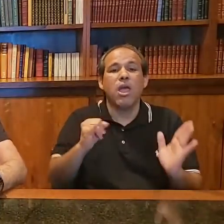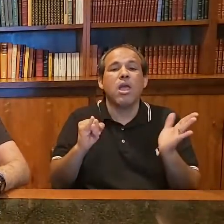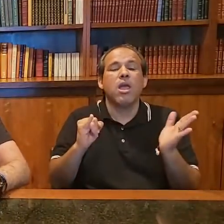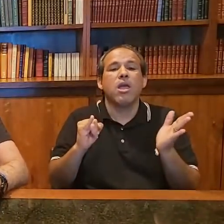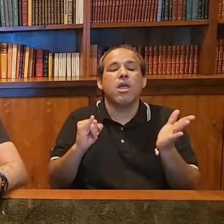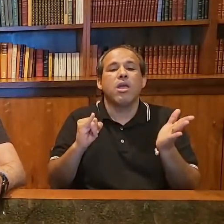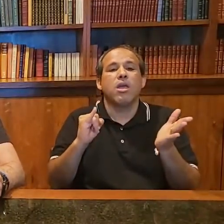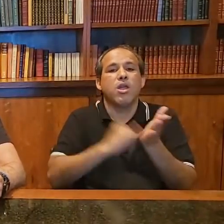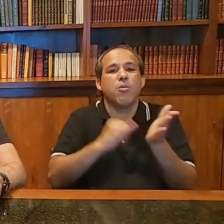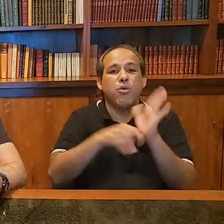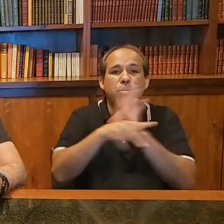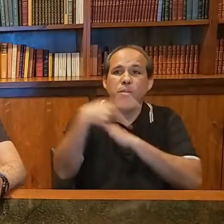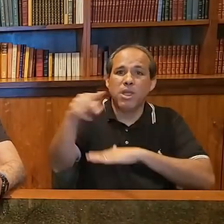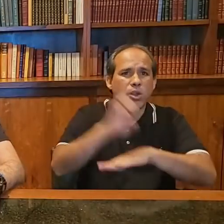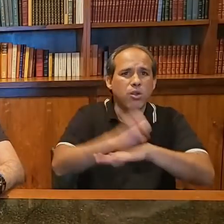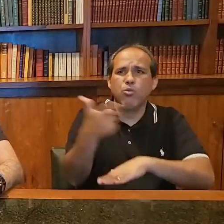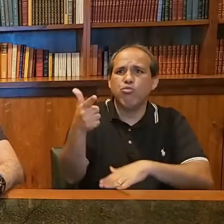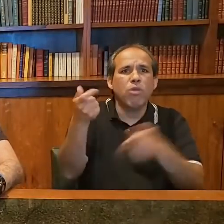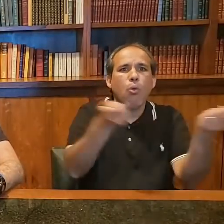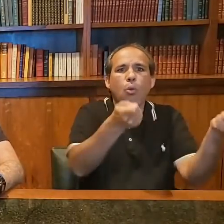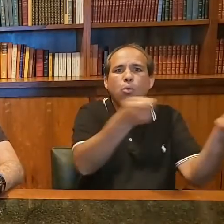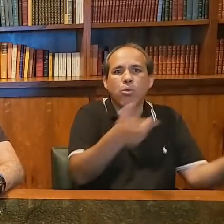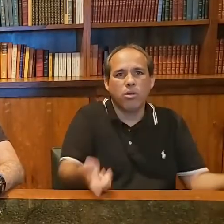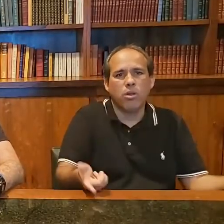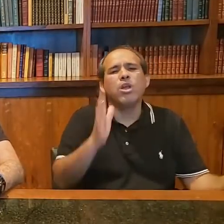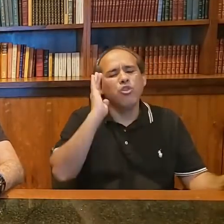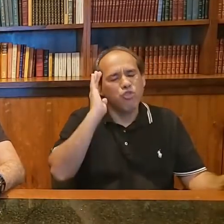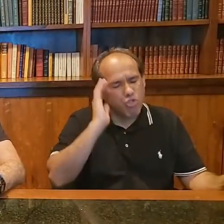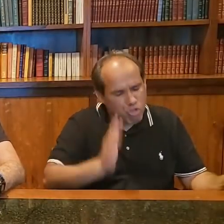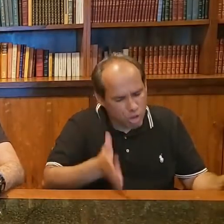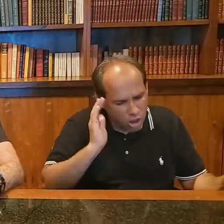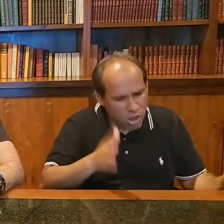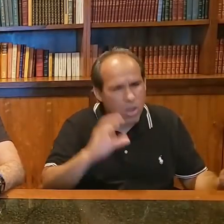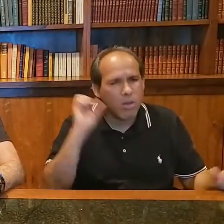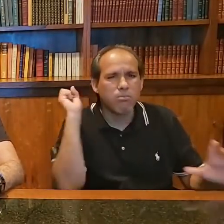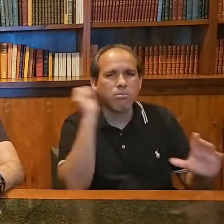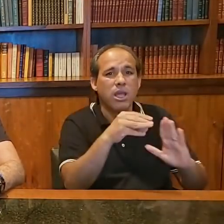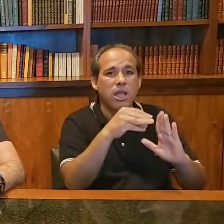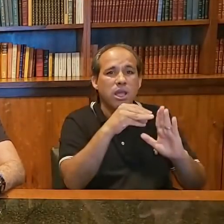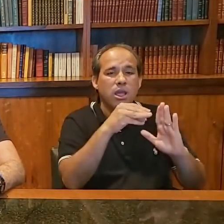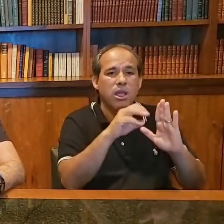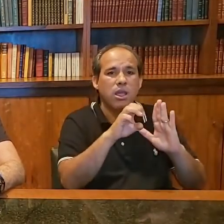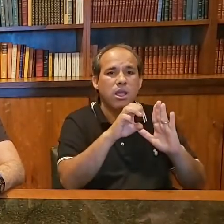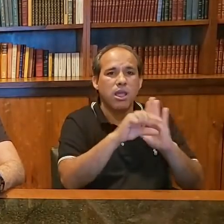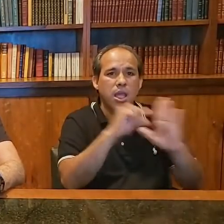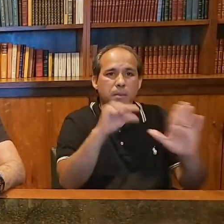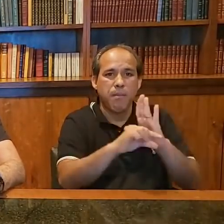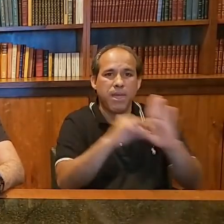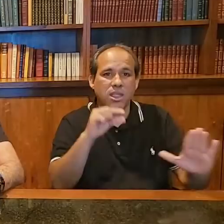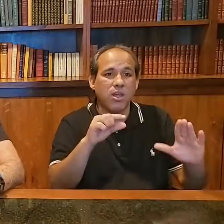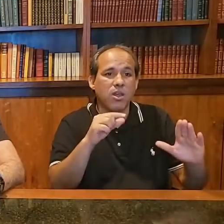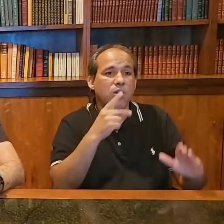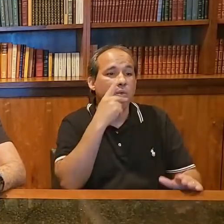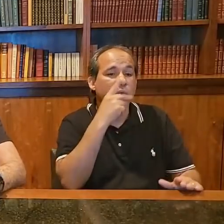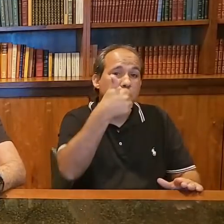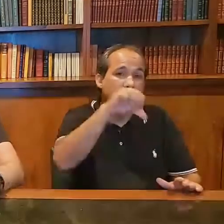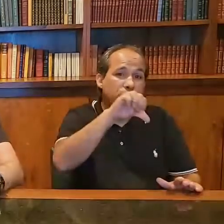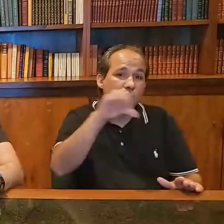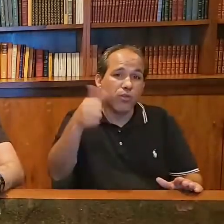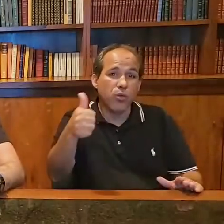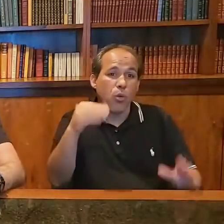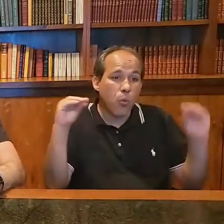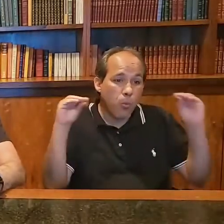tem controle. Apesar de uma emenda à Constituição de 2001 dizer que o ICMS tem que ter um valor fixo em todo o